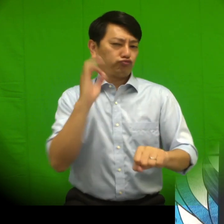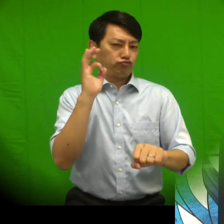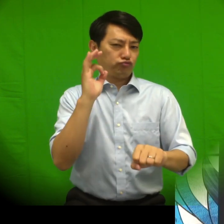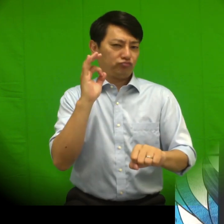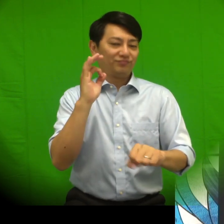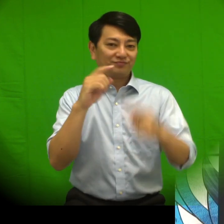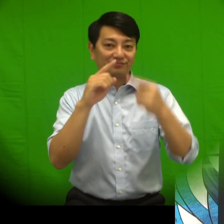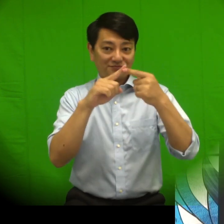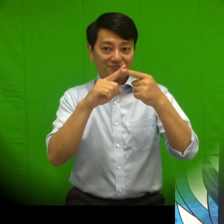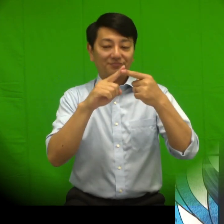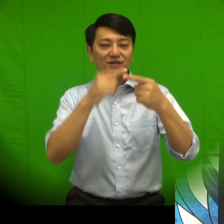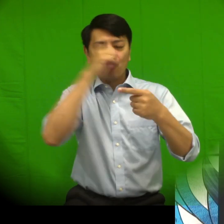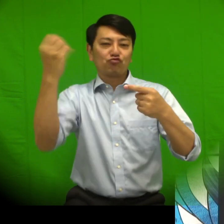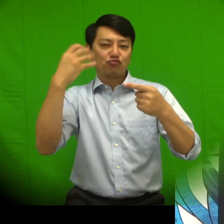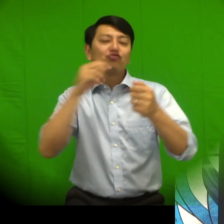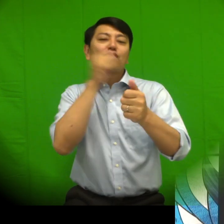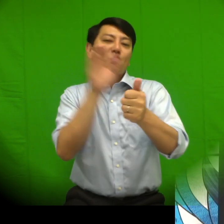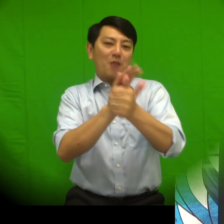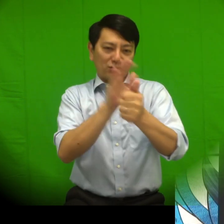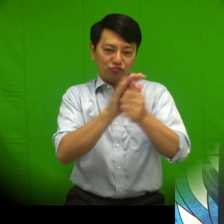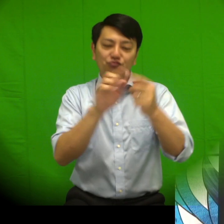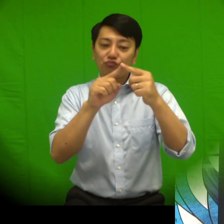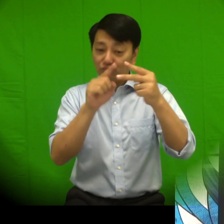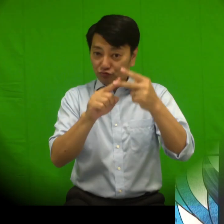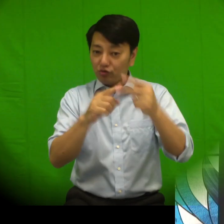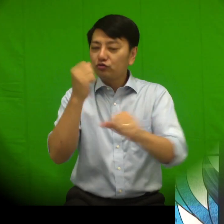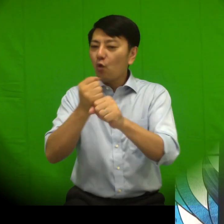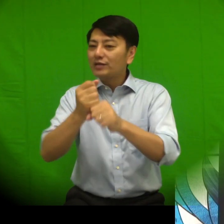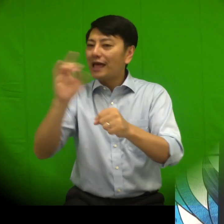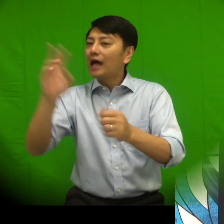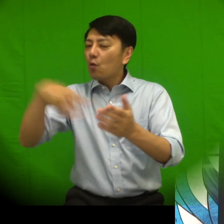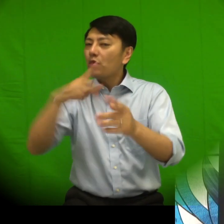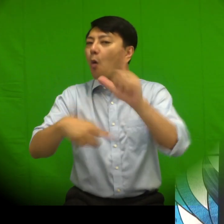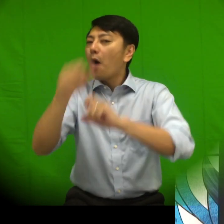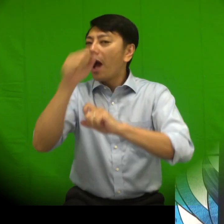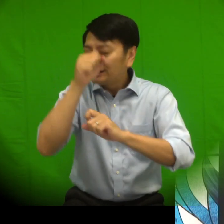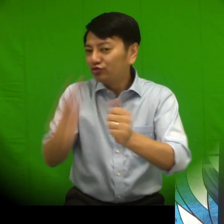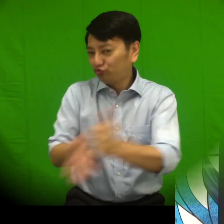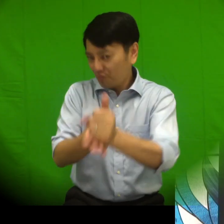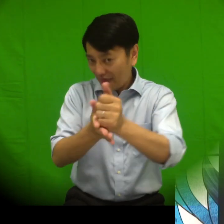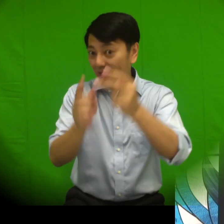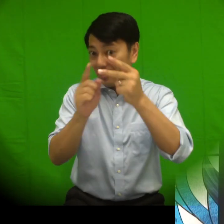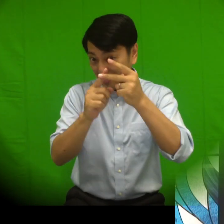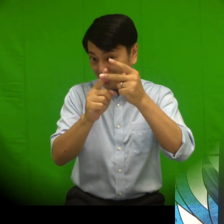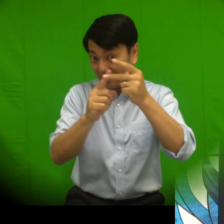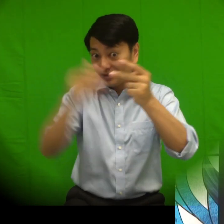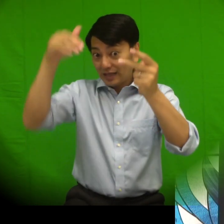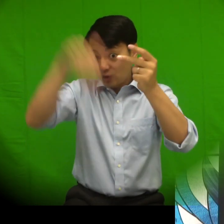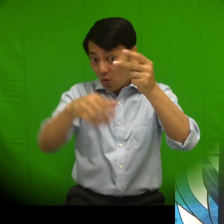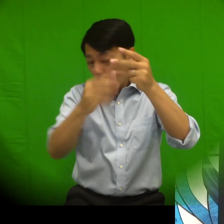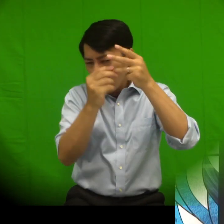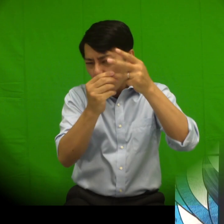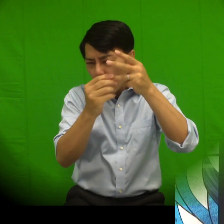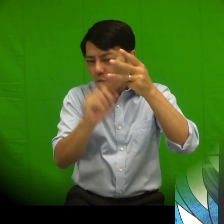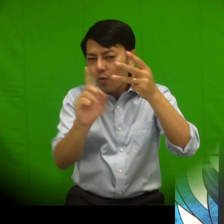助言そして創成期から読み始めるというもう一つの選択肢をお話しました最後に3